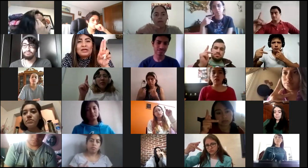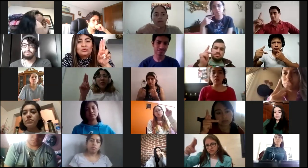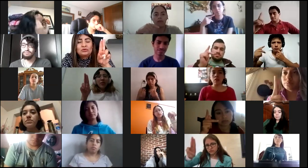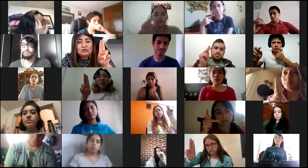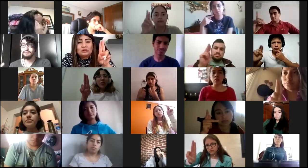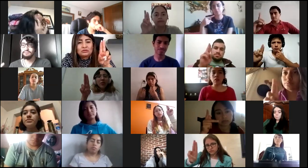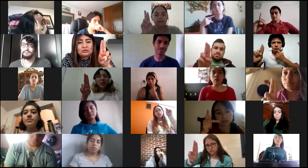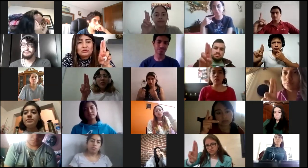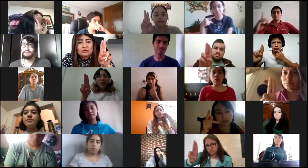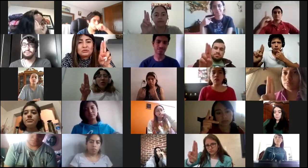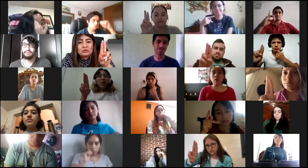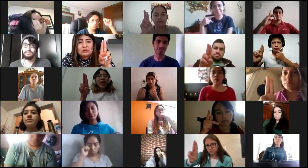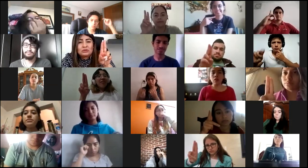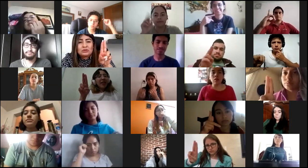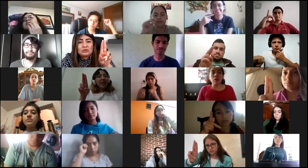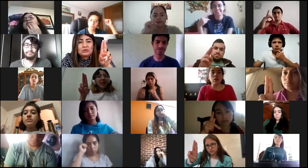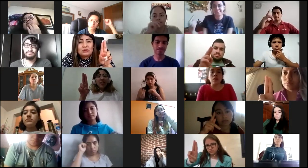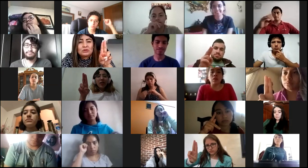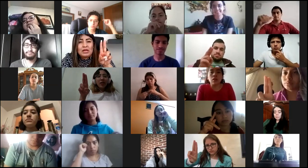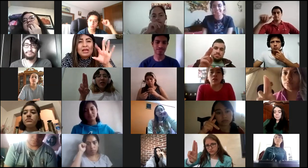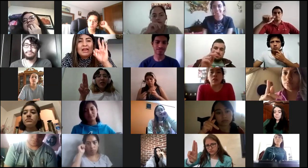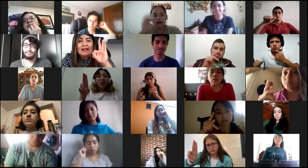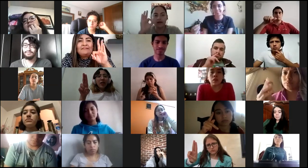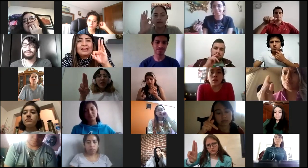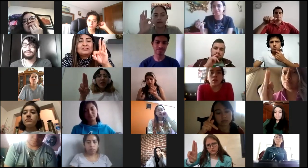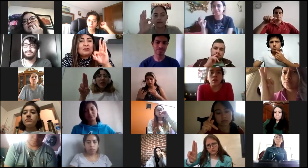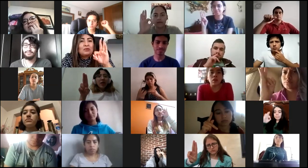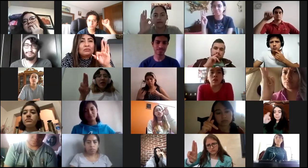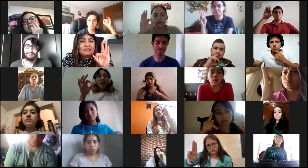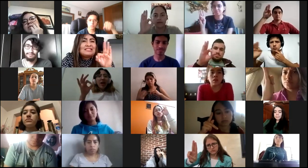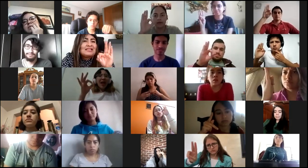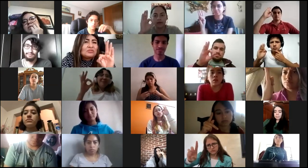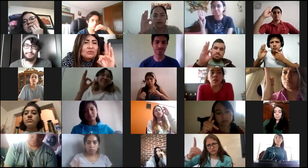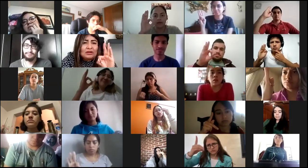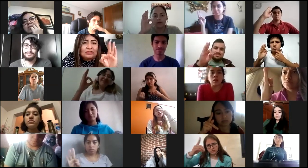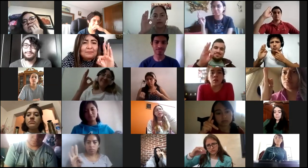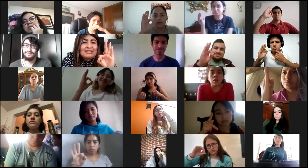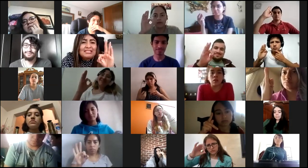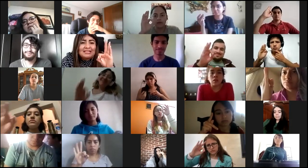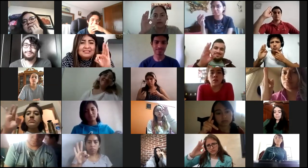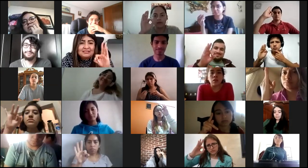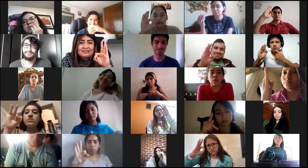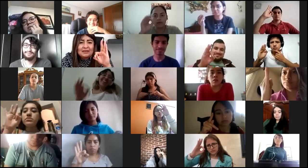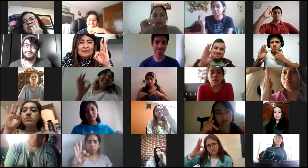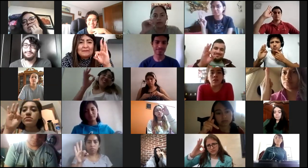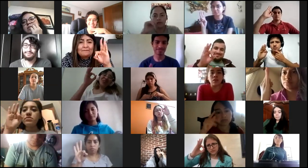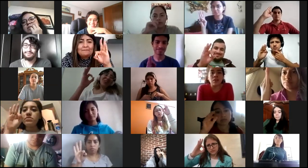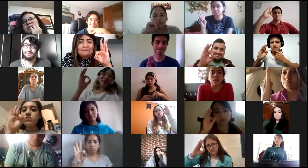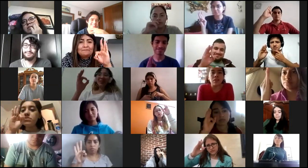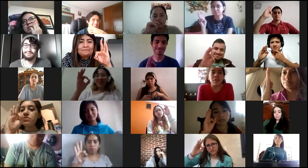junto. No, la F. La F es como, dicen que es como cuando te persinas. Es otro dedo, es otra,